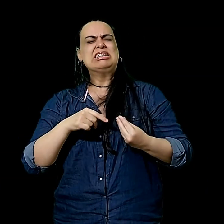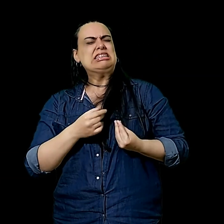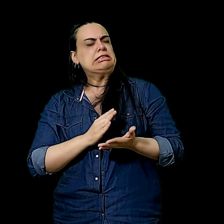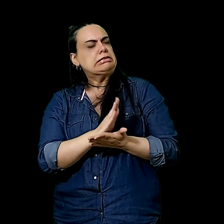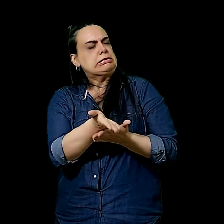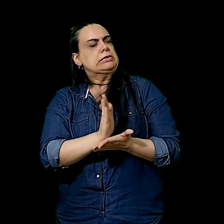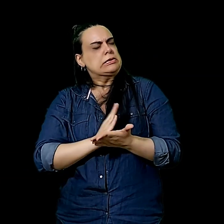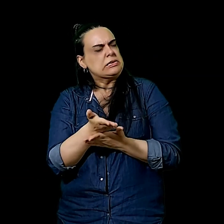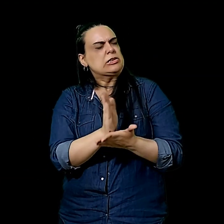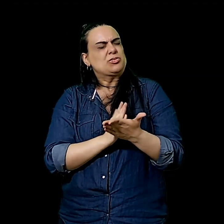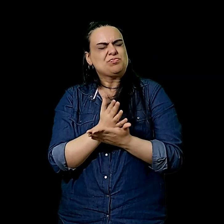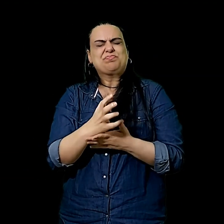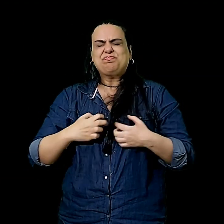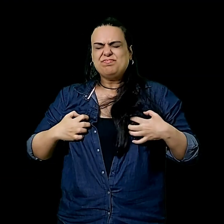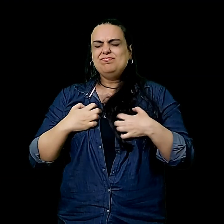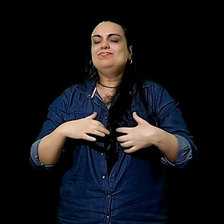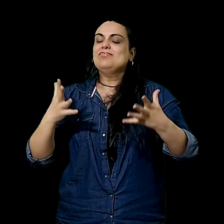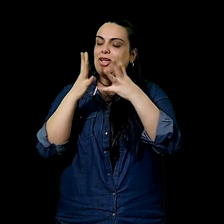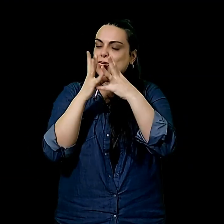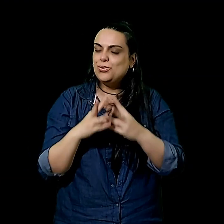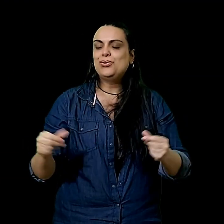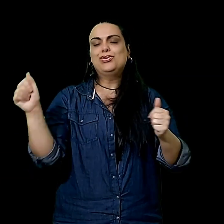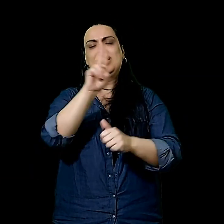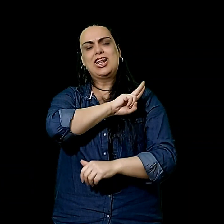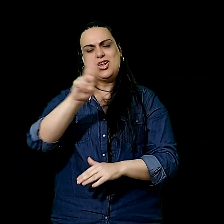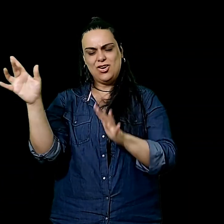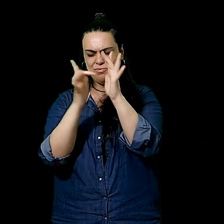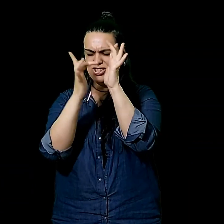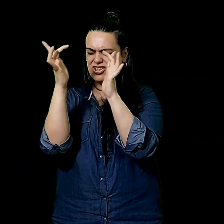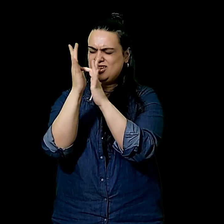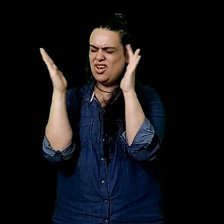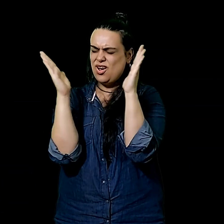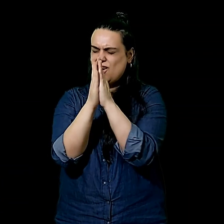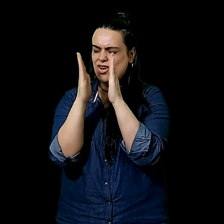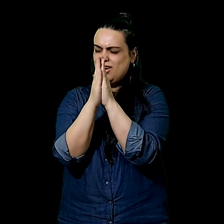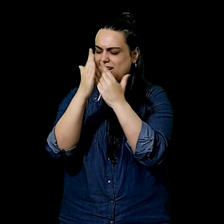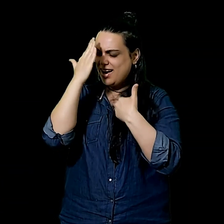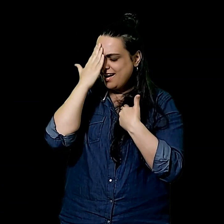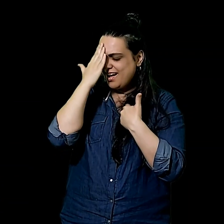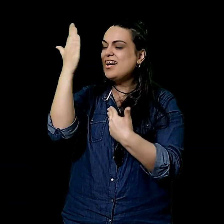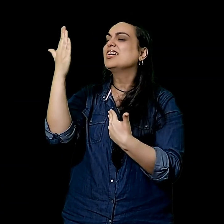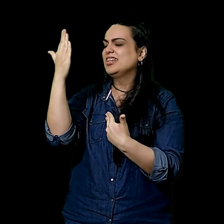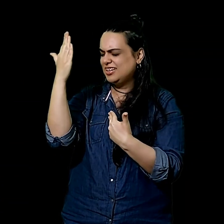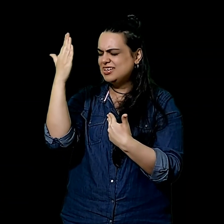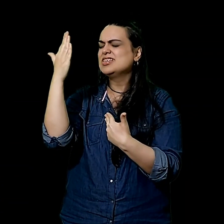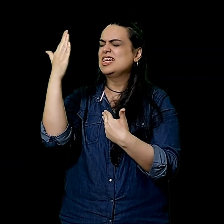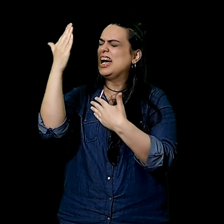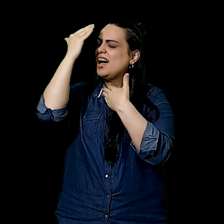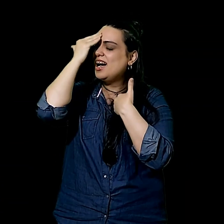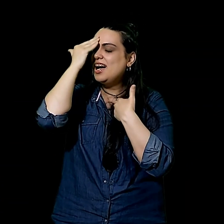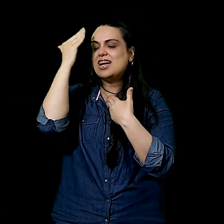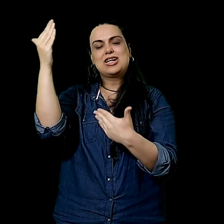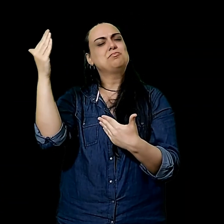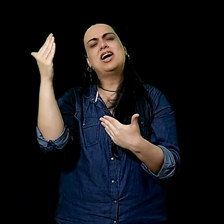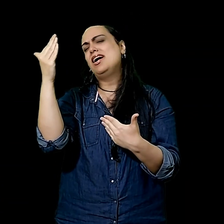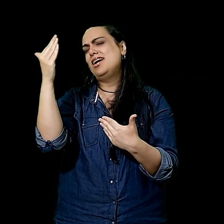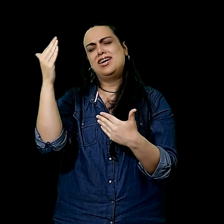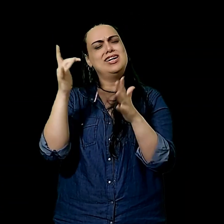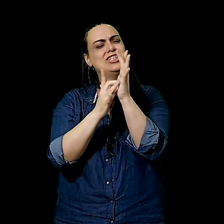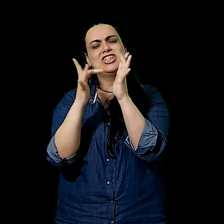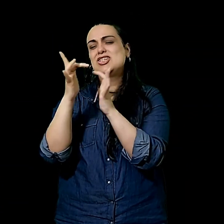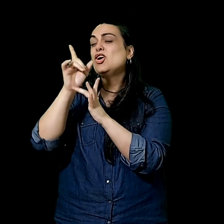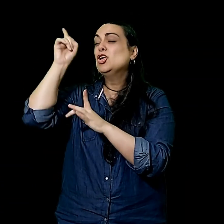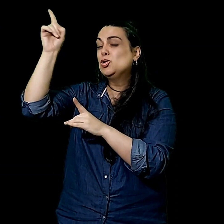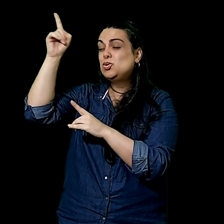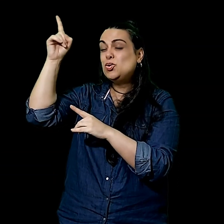inquietadas. Em nome de Jesus nós oramos e Pai, Te agradecemos Te agradecemos. Ah, Senhor, aquilo que tu